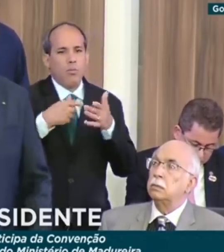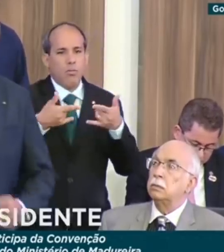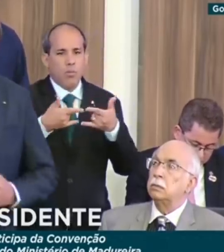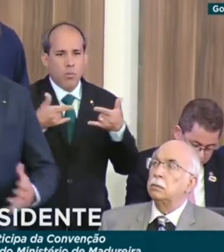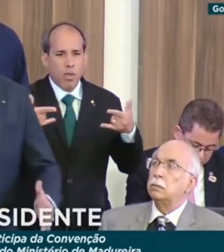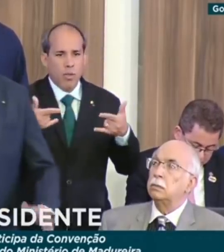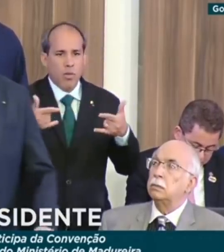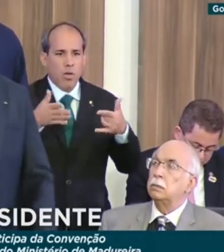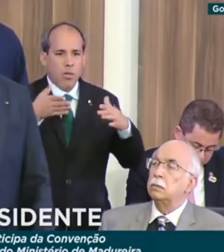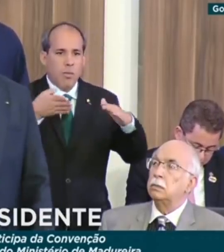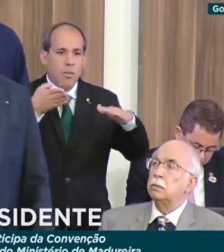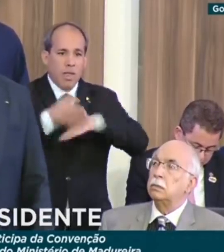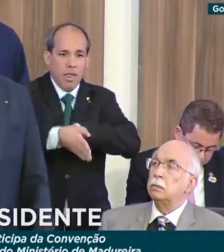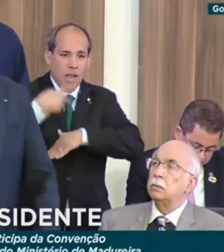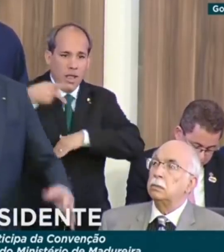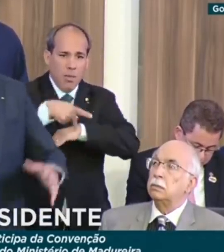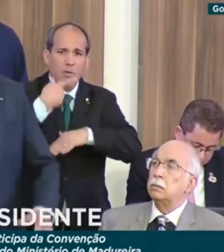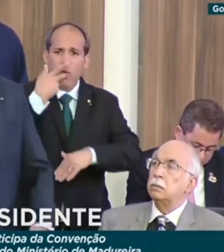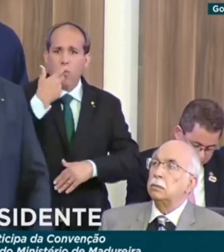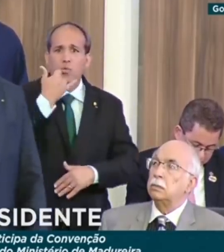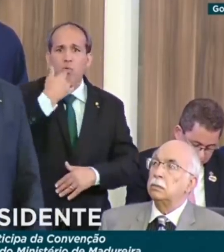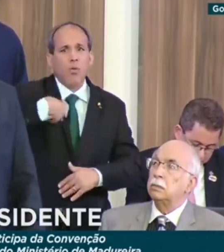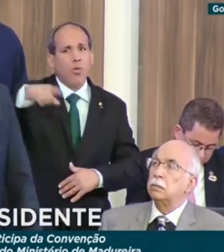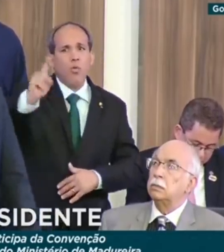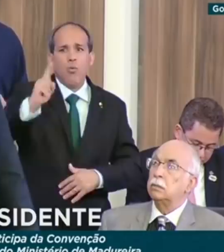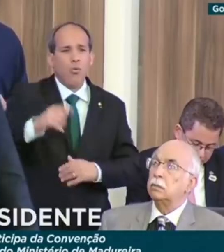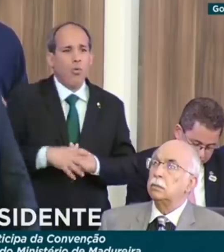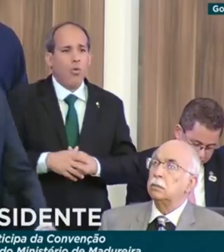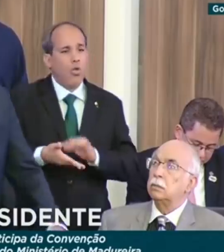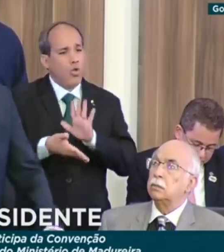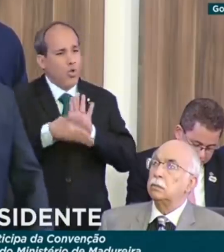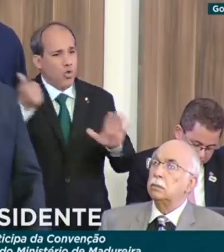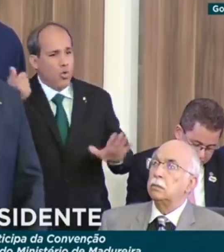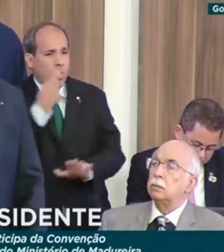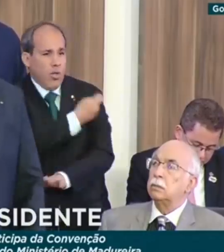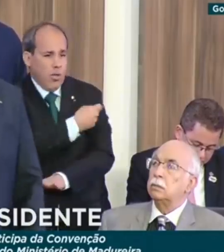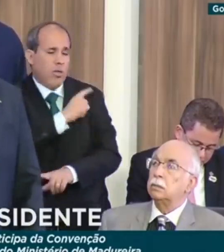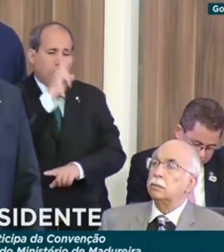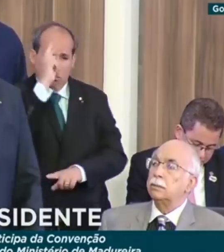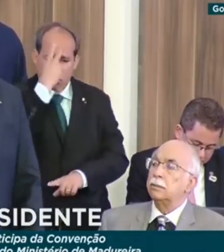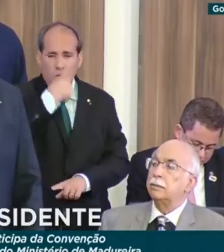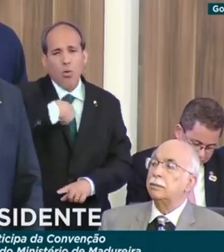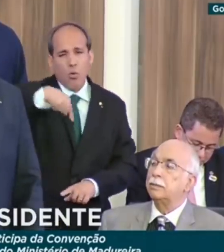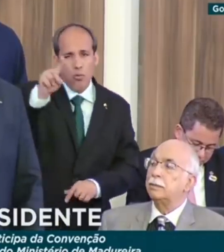Eu falei, eu não vou. Tiraram essa exigência. E eu fui.